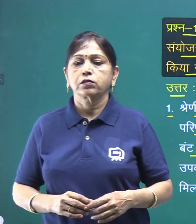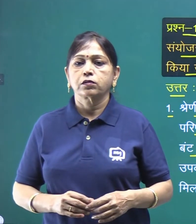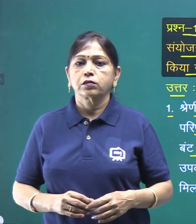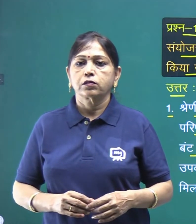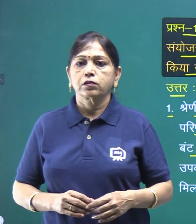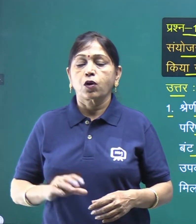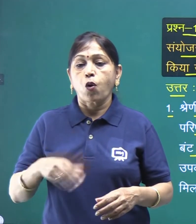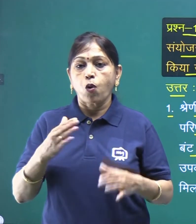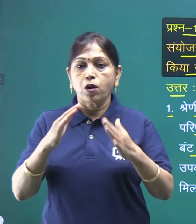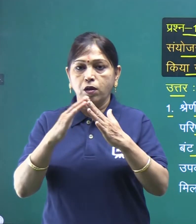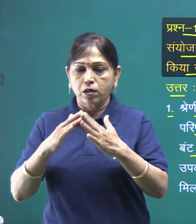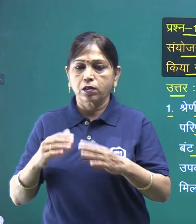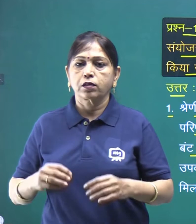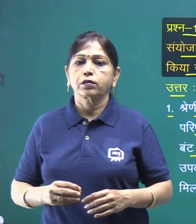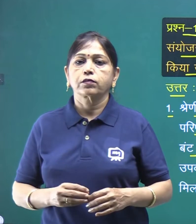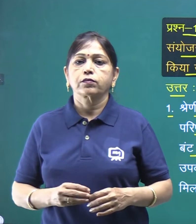और घर के